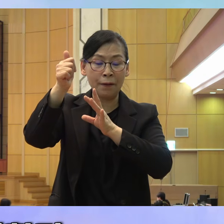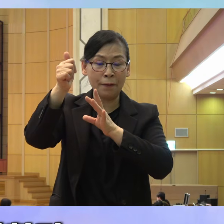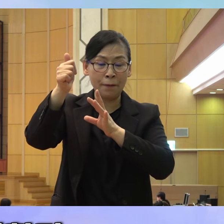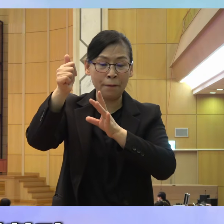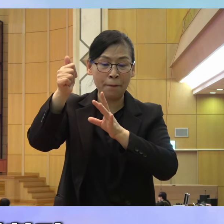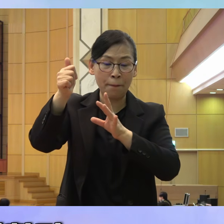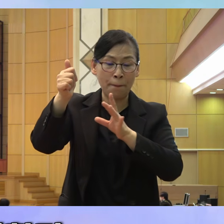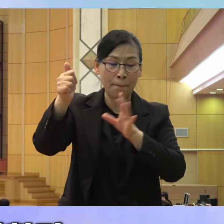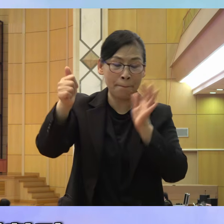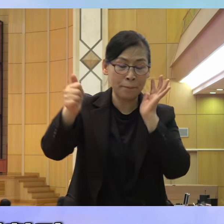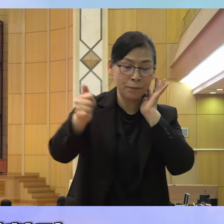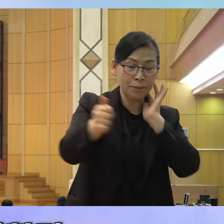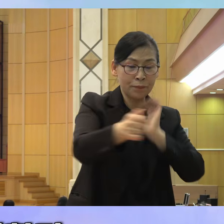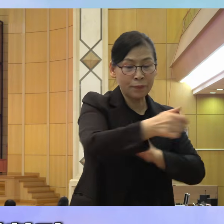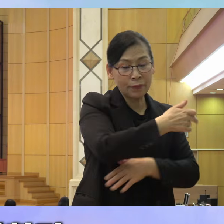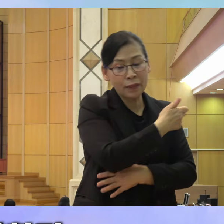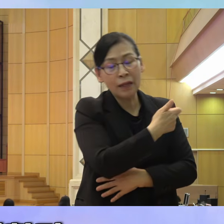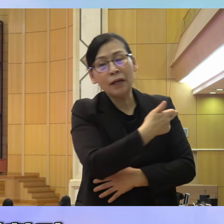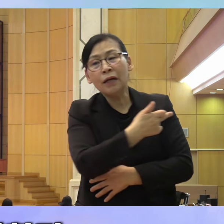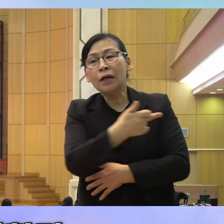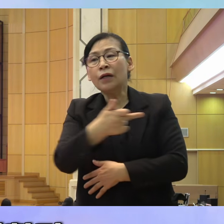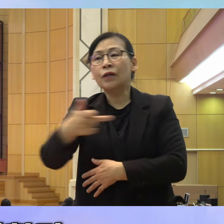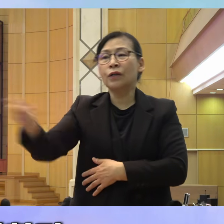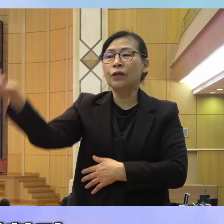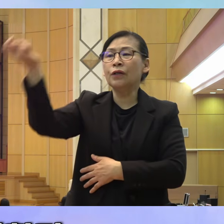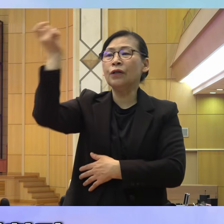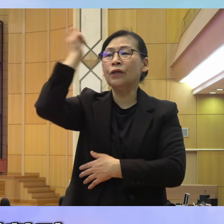예수뿐이네. 크신 계획,